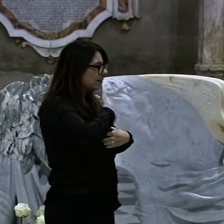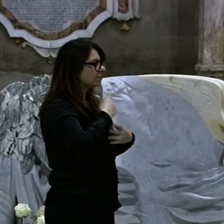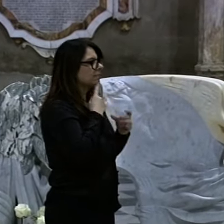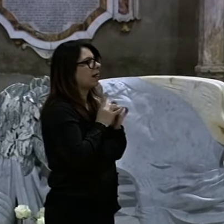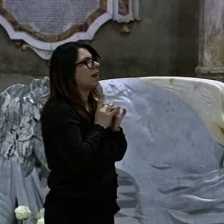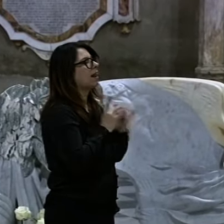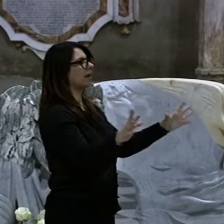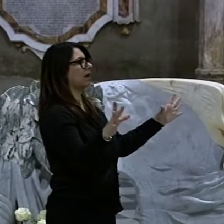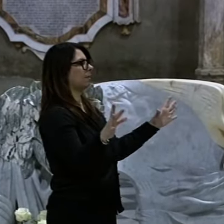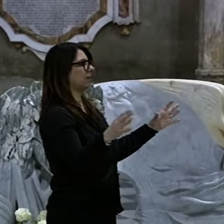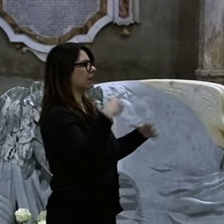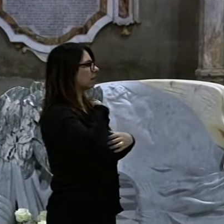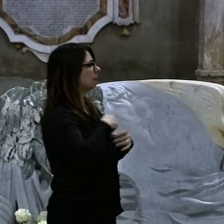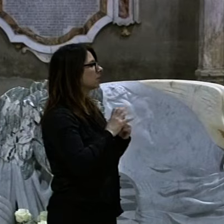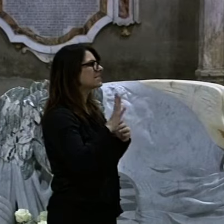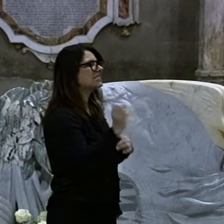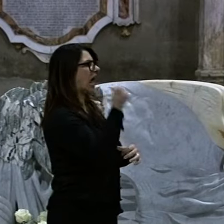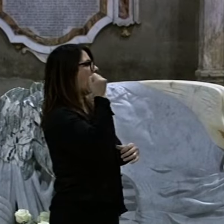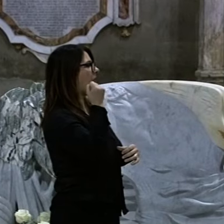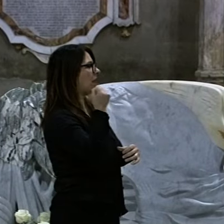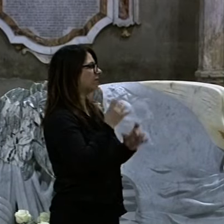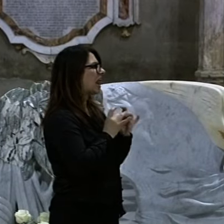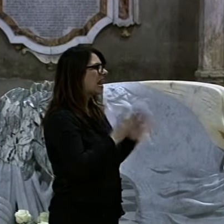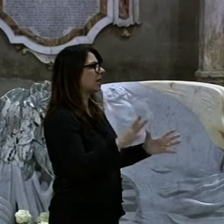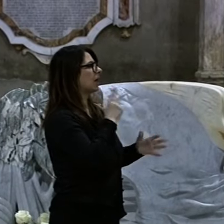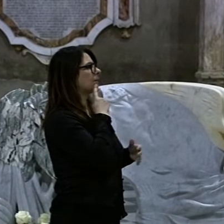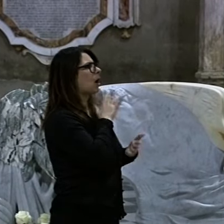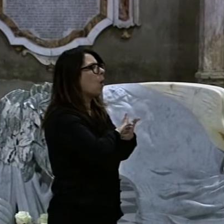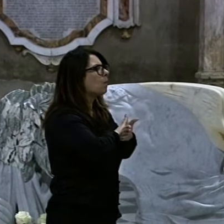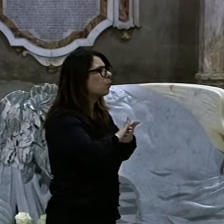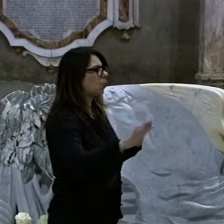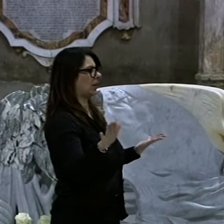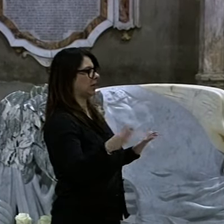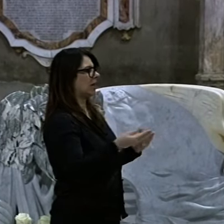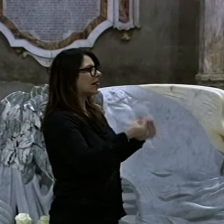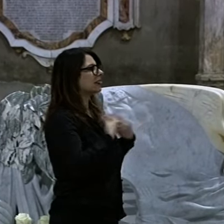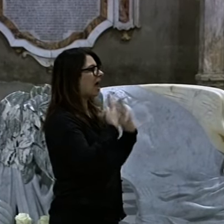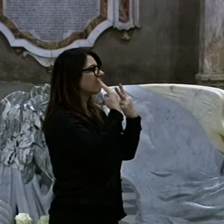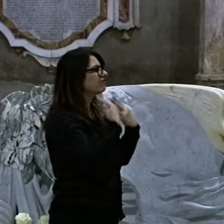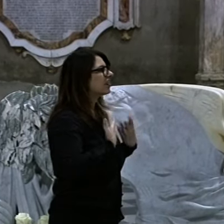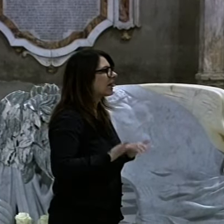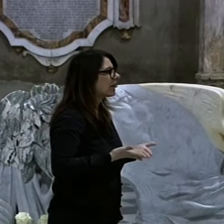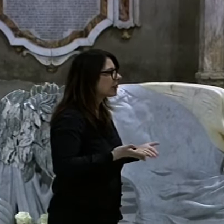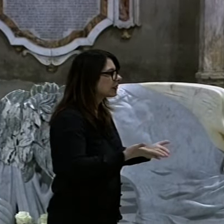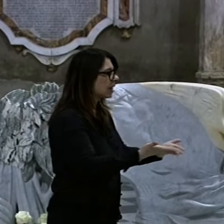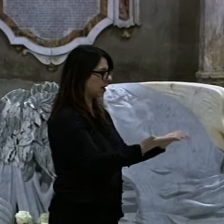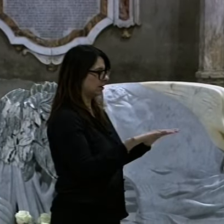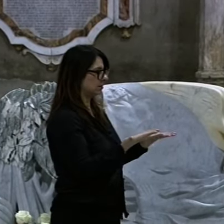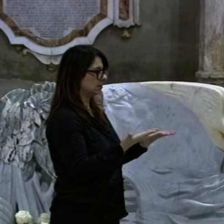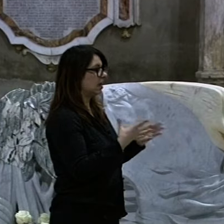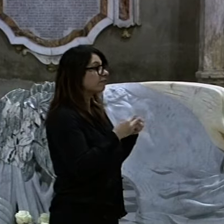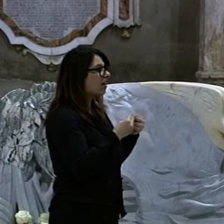libera, salva, purifica, porta la vita, fa vivere davvero.